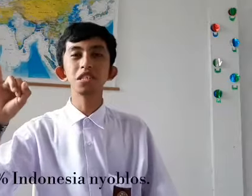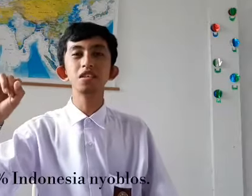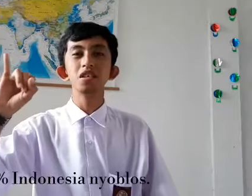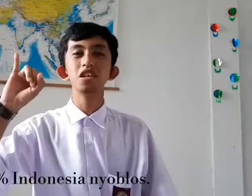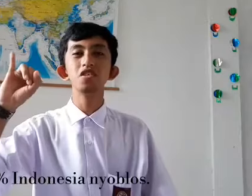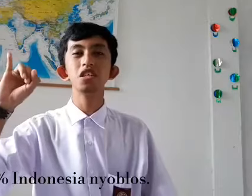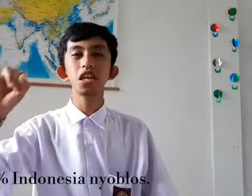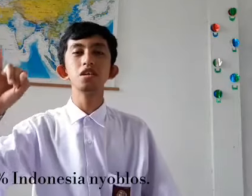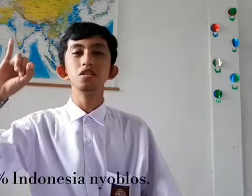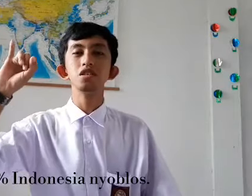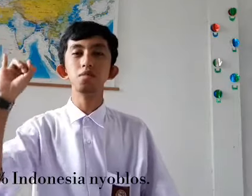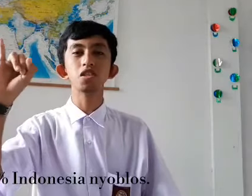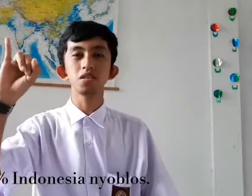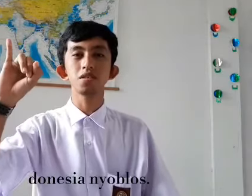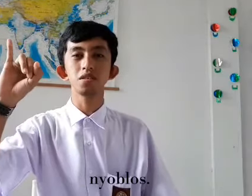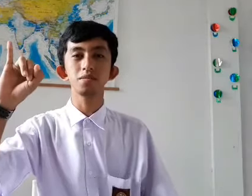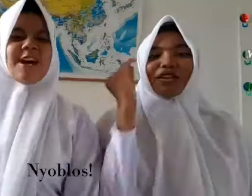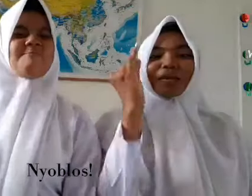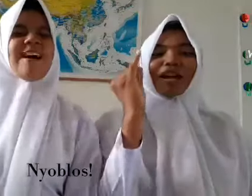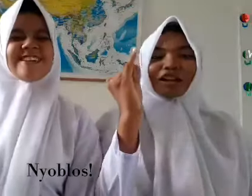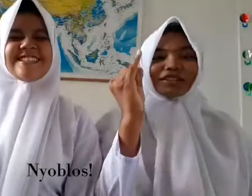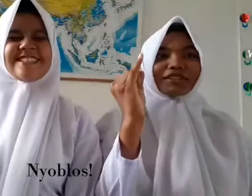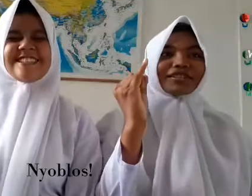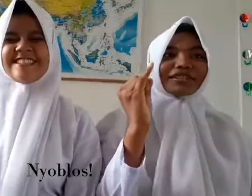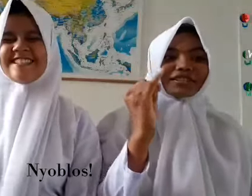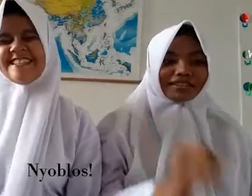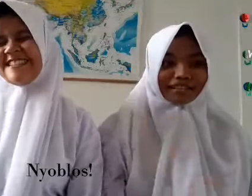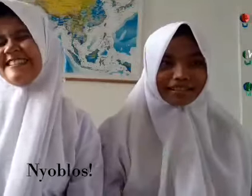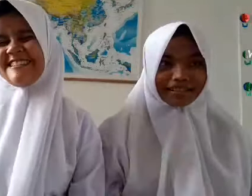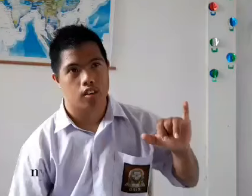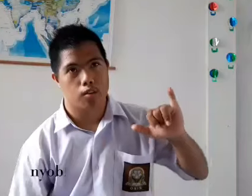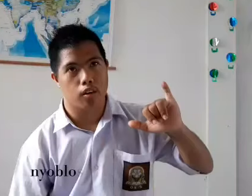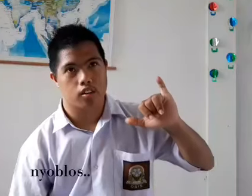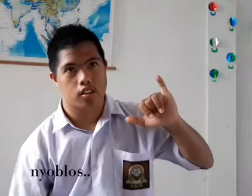100% Indonesia. Tonggos. 13.